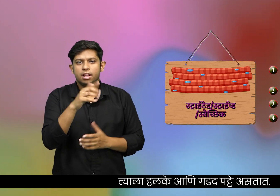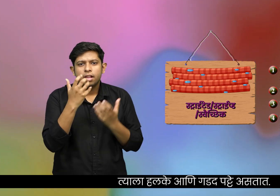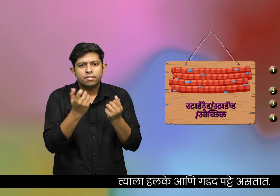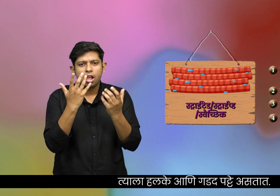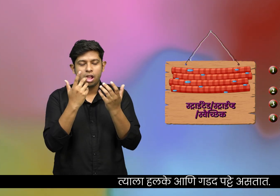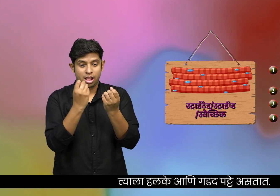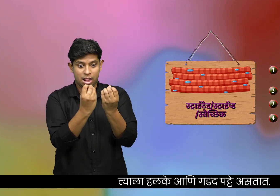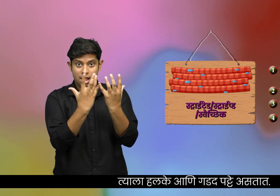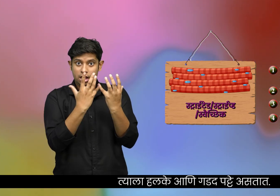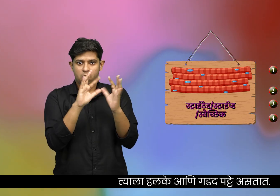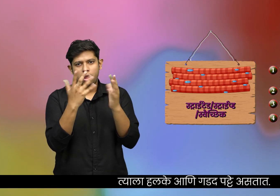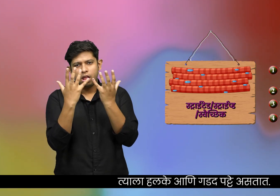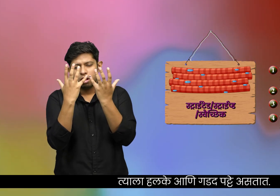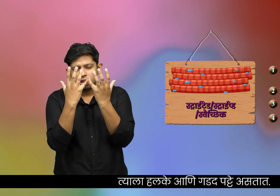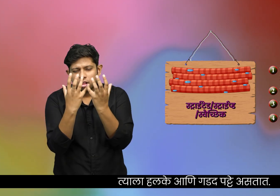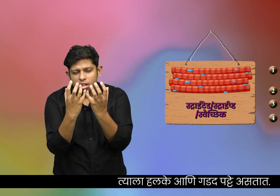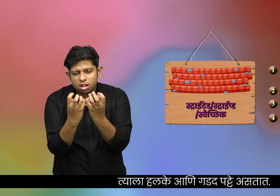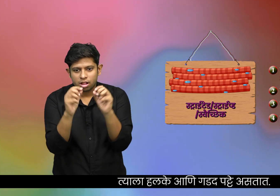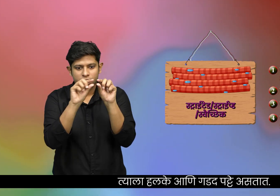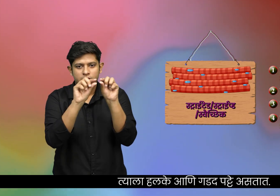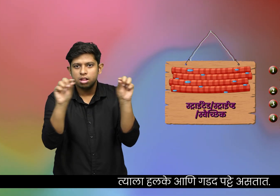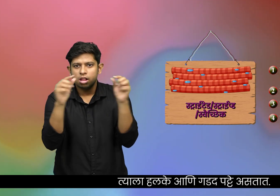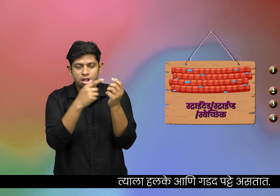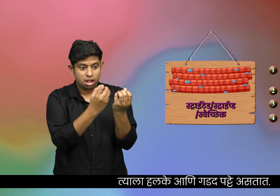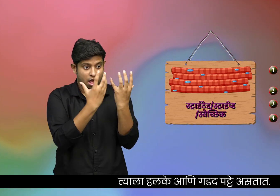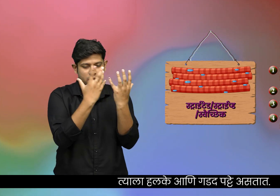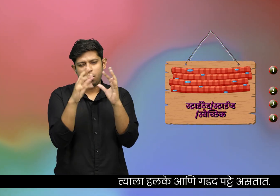चौथा, त्याला हलके आणि गडद पट्टे असतात.